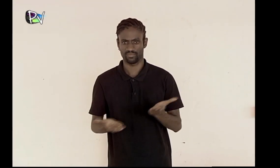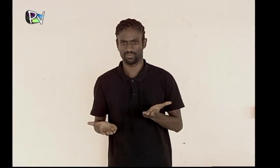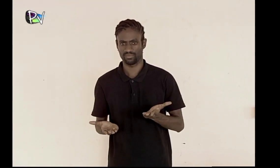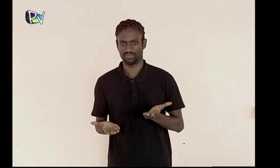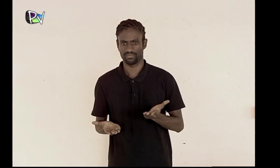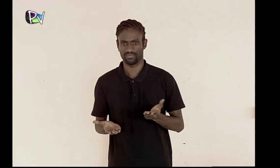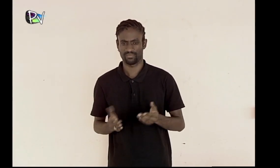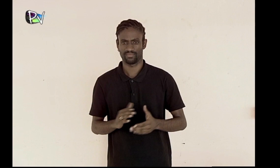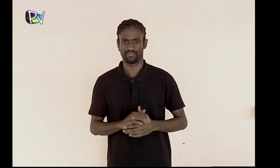Amenez.